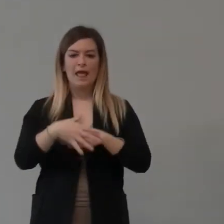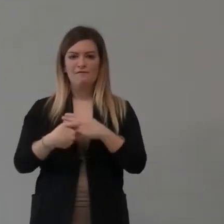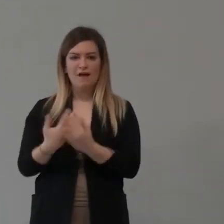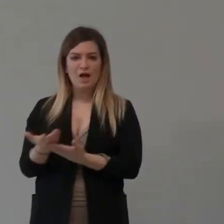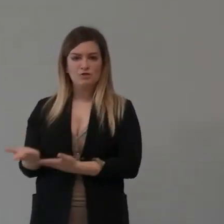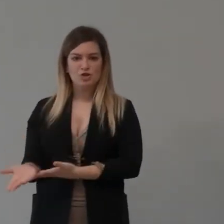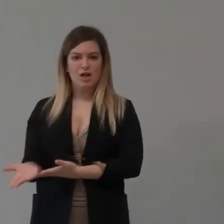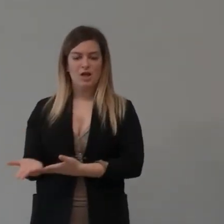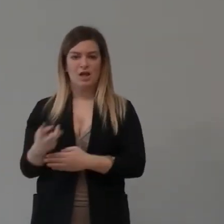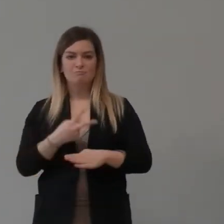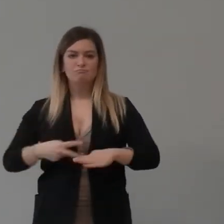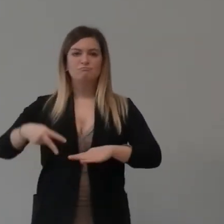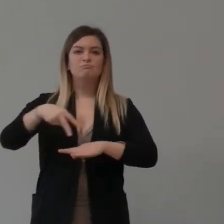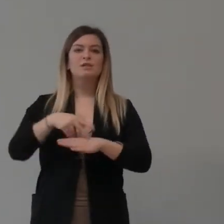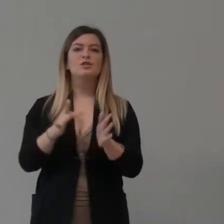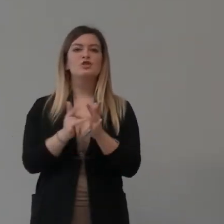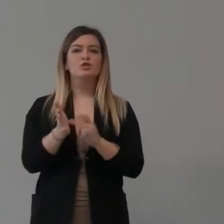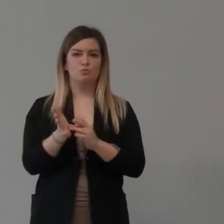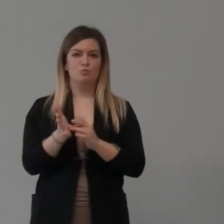sarà tua.